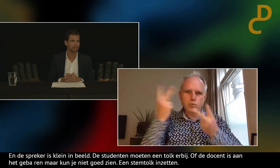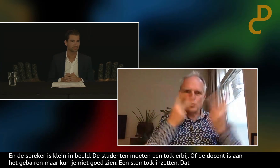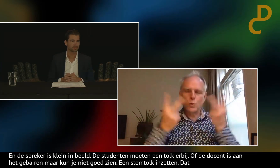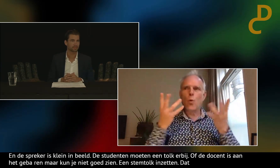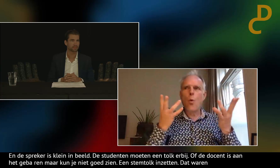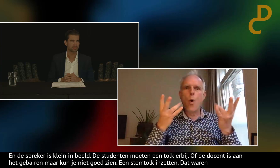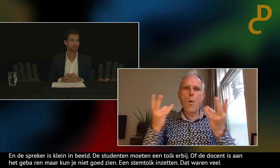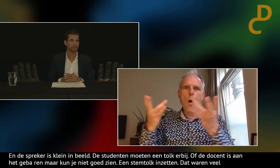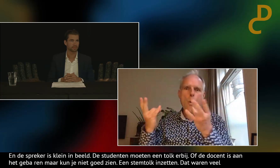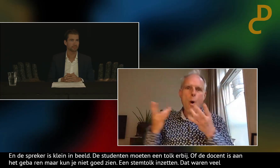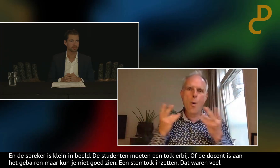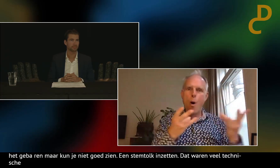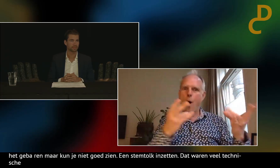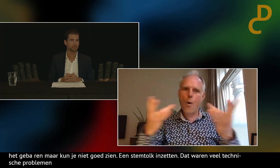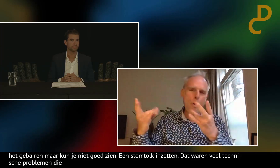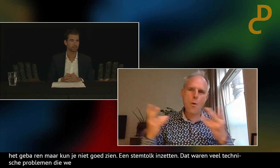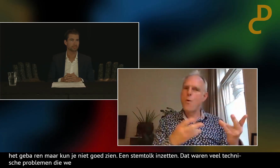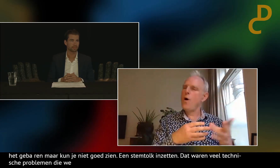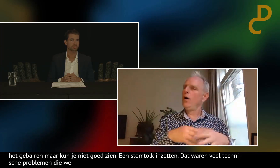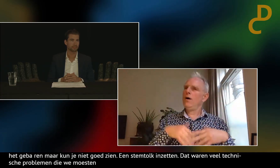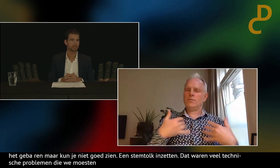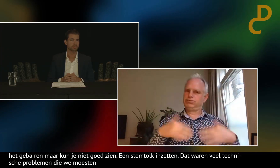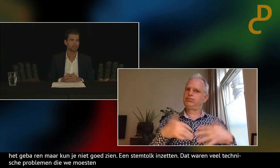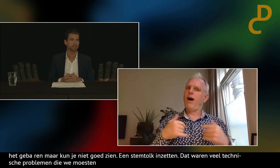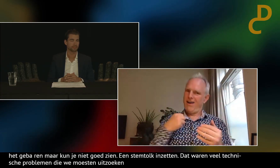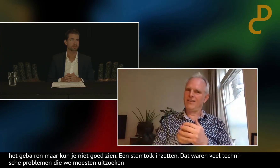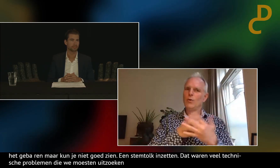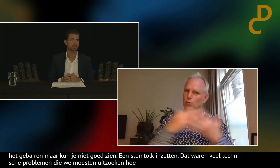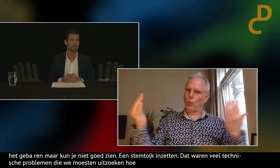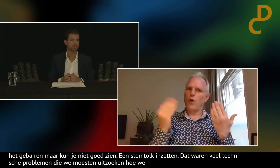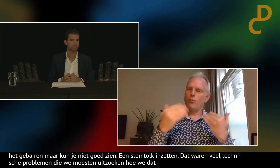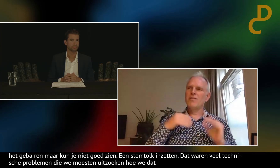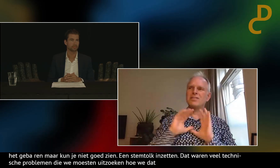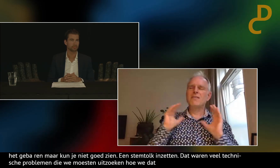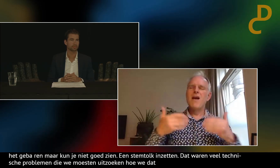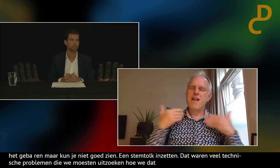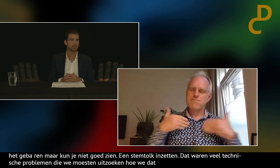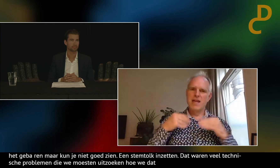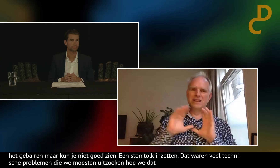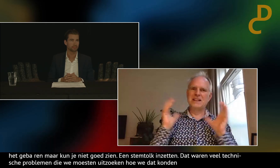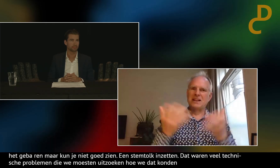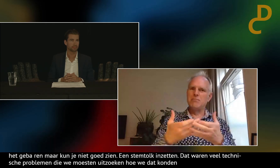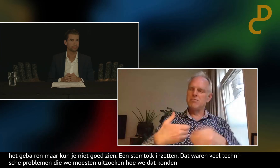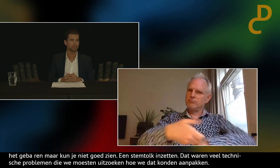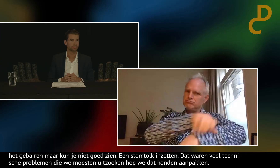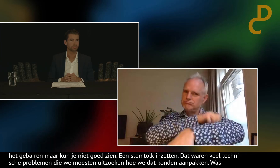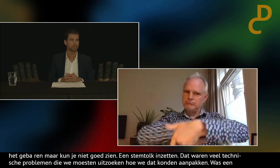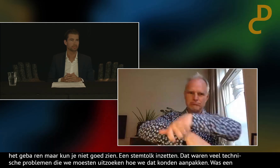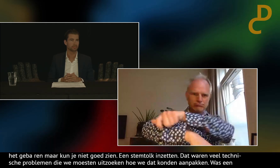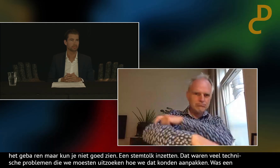problemen hoor, wat wij moesten uitzoeken hoe we dat allemaal konden gaan aanpakken. Nou, dat was best wel een grote impact op ons, hoor. En ik was wel heel blij dat het